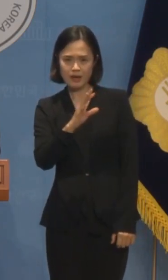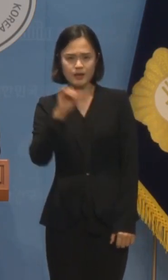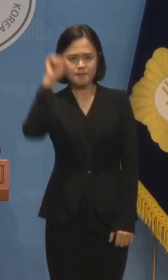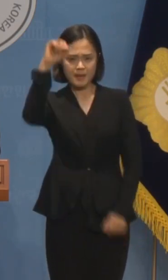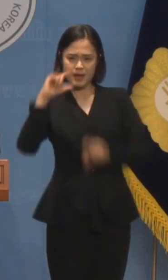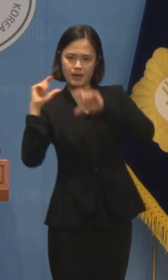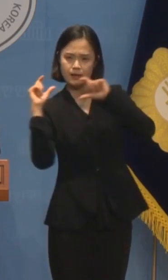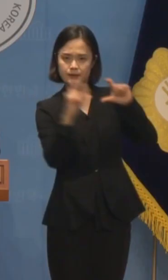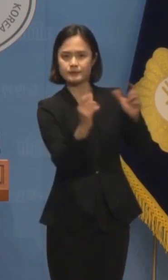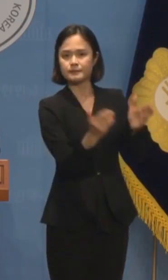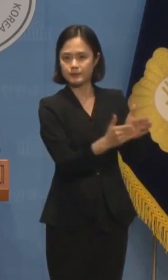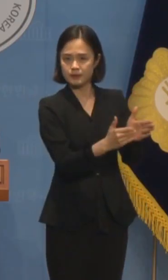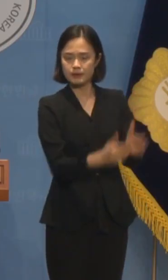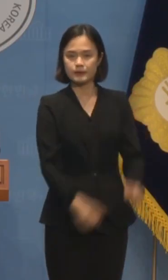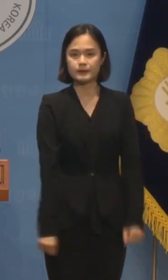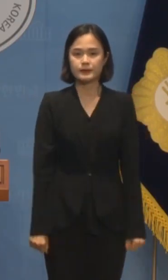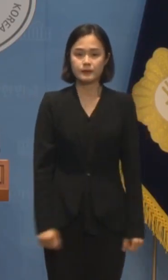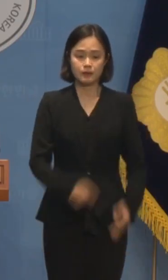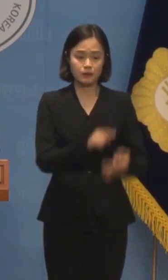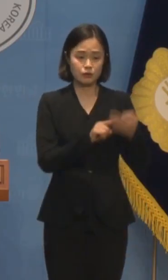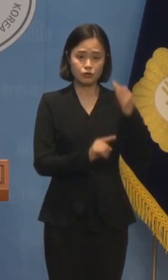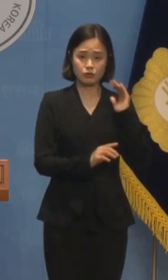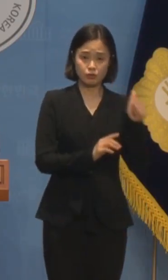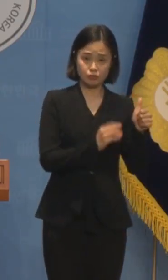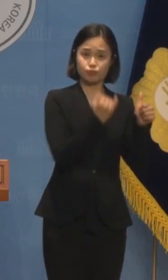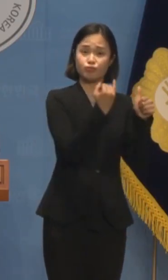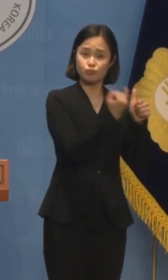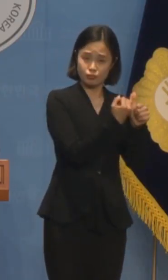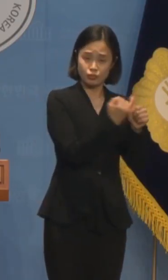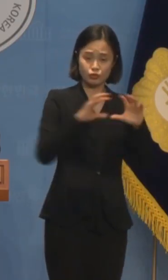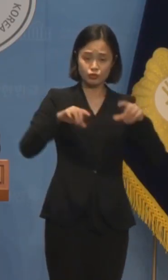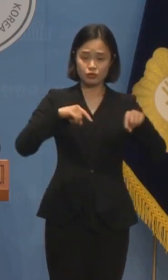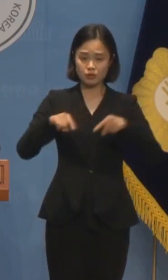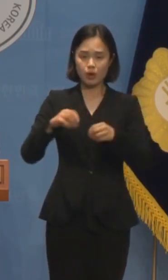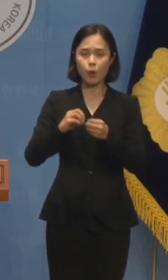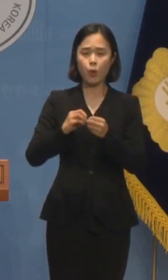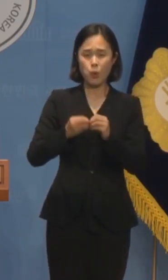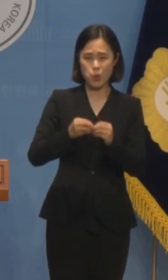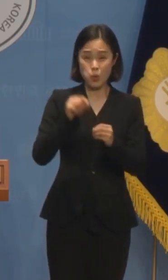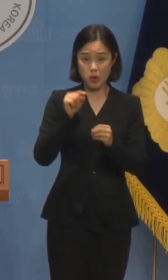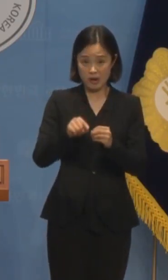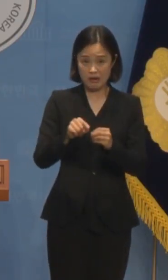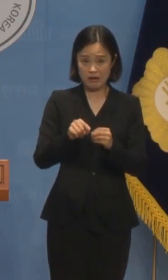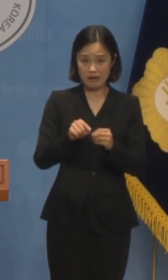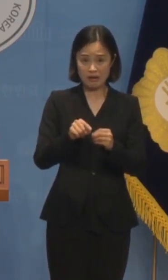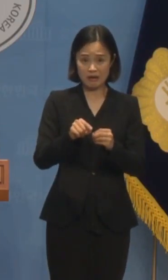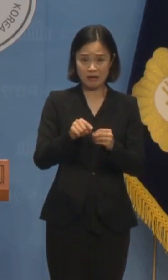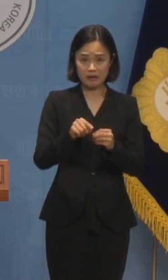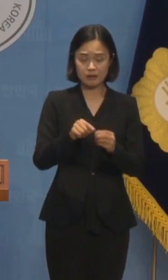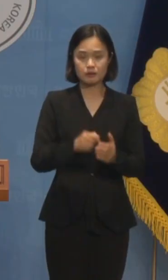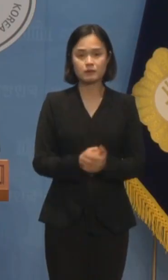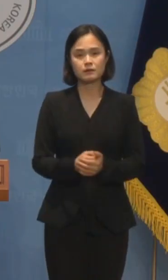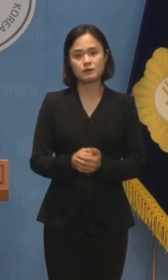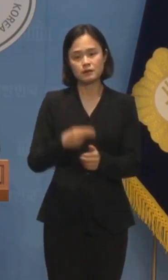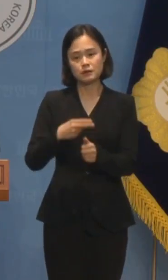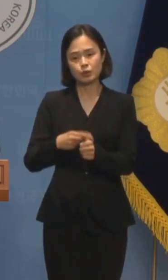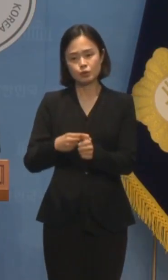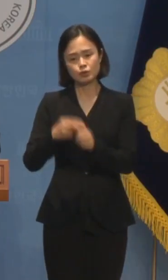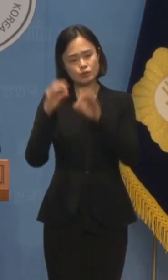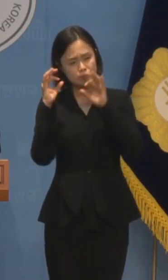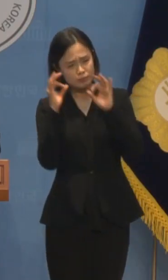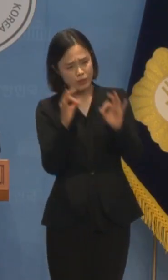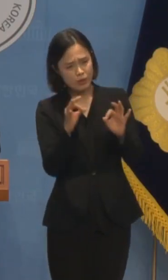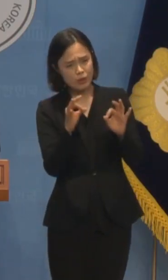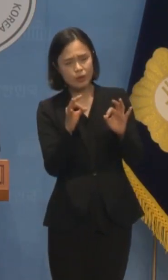발표했습니다. 윤석열 대통령 부부의 국정농단에 결국 강단에 선